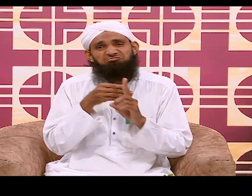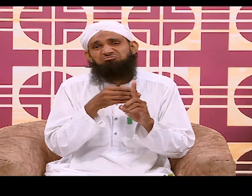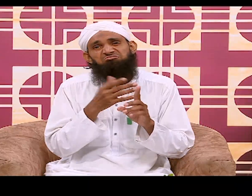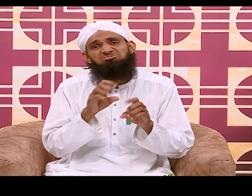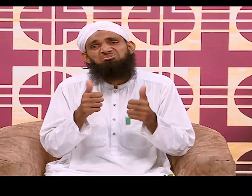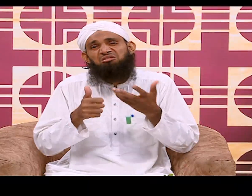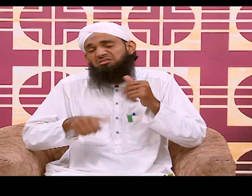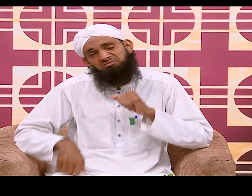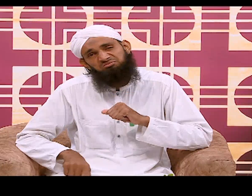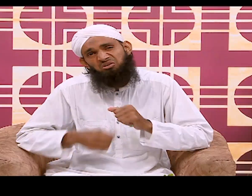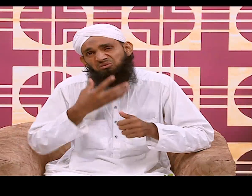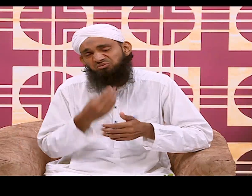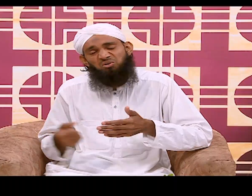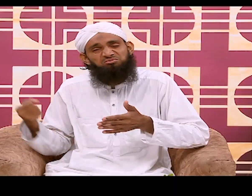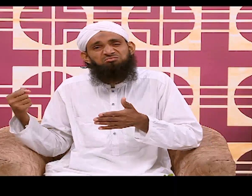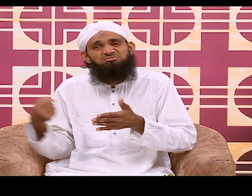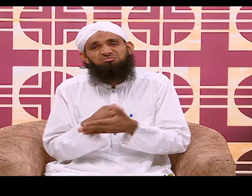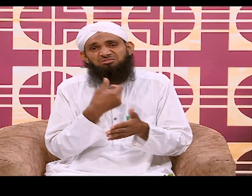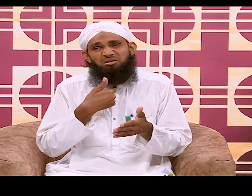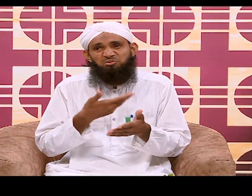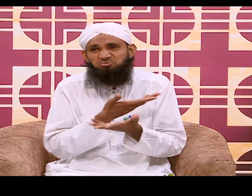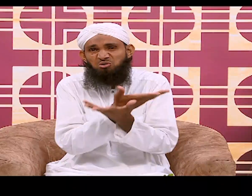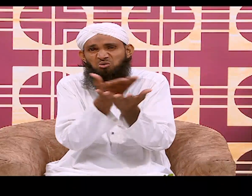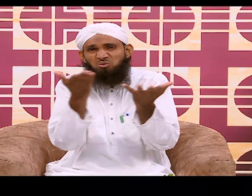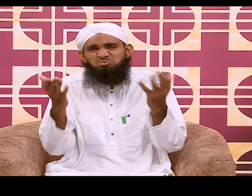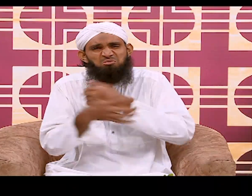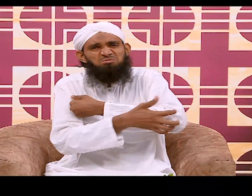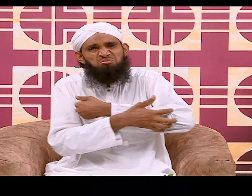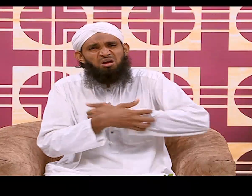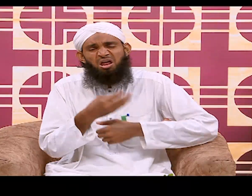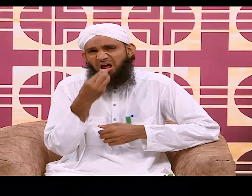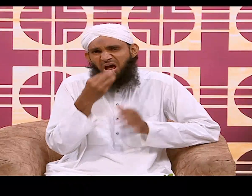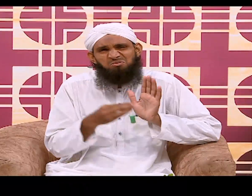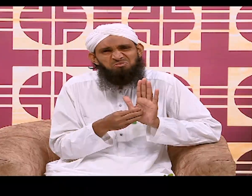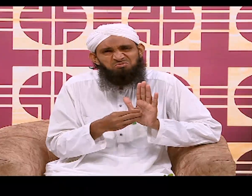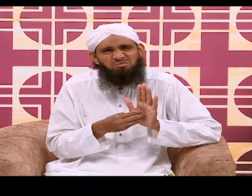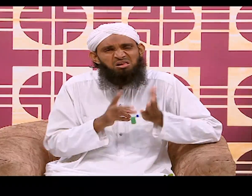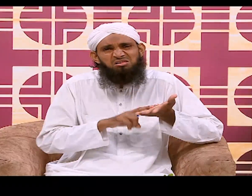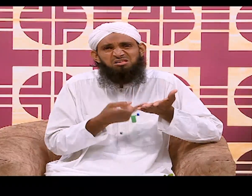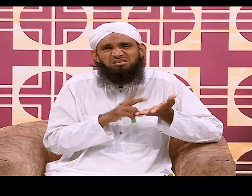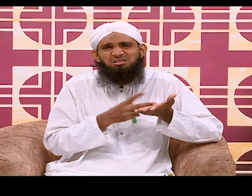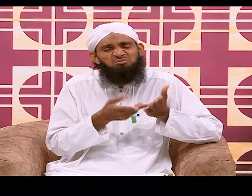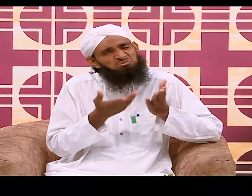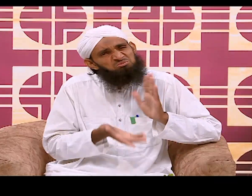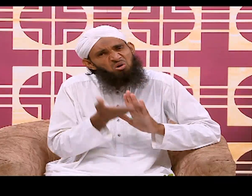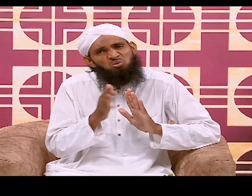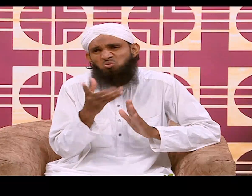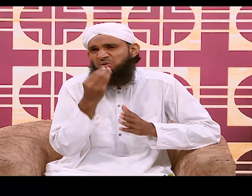نہیں کرتے۔ آج ہمارے معاشرے میں غریب بھوک سے بلکتے ہیں، کوئی ان کا پرسان حال